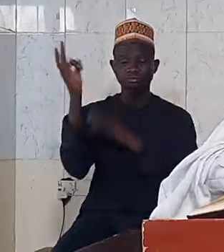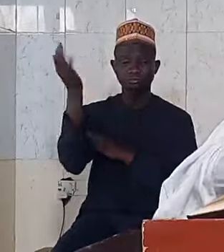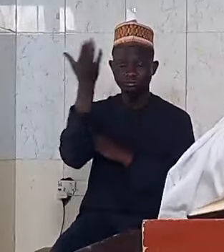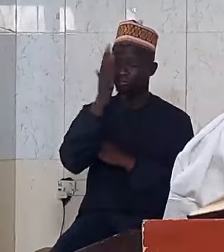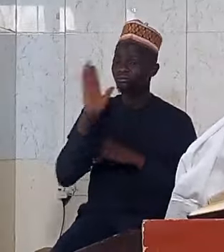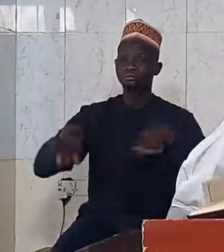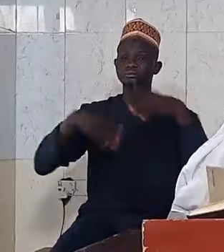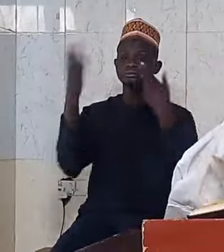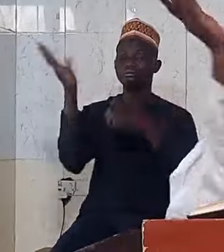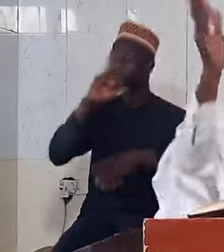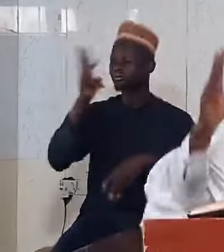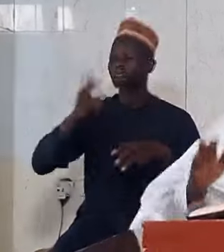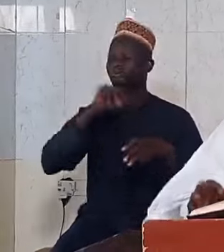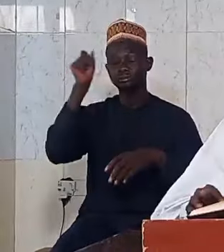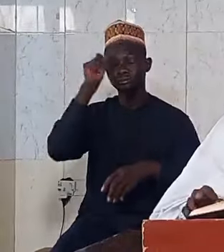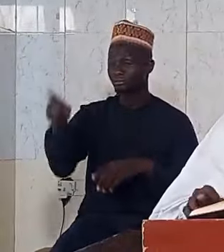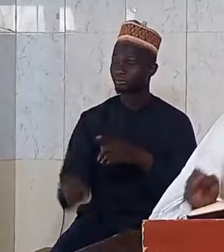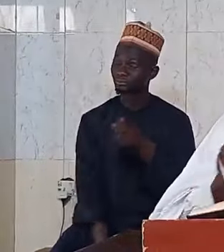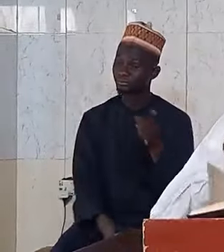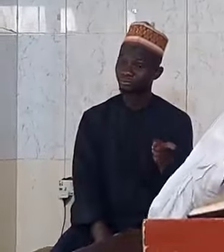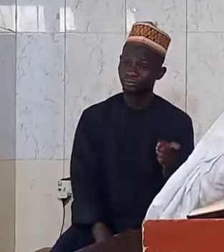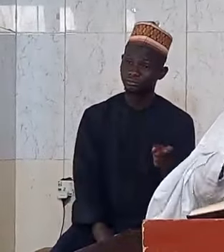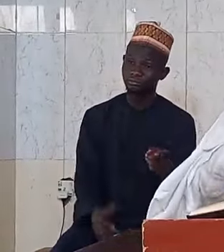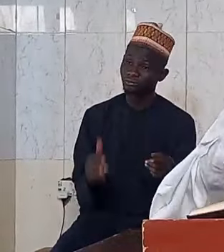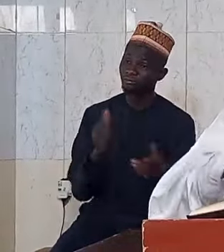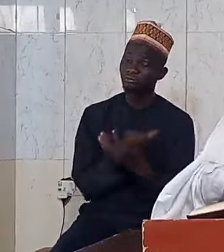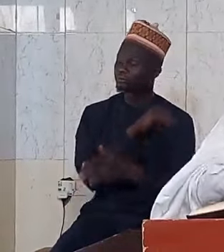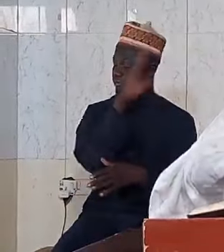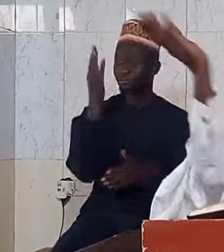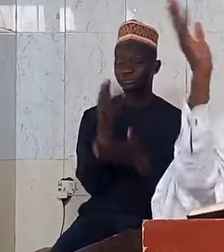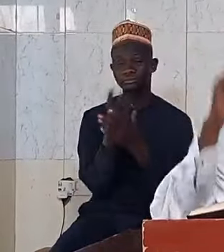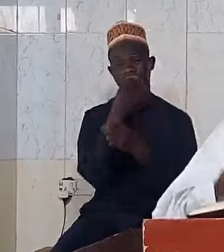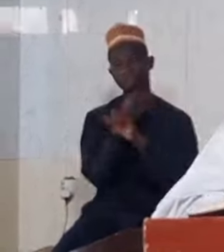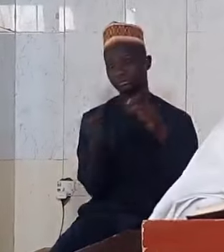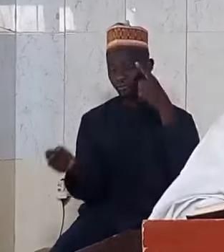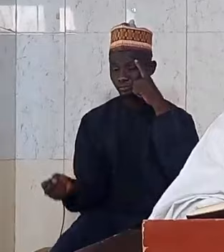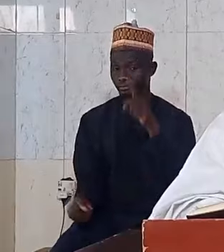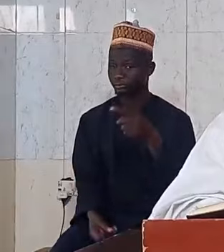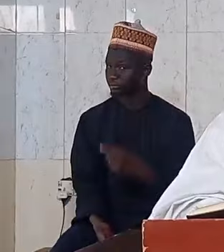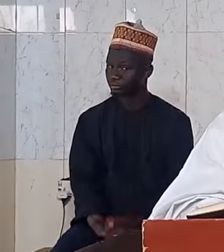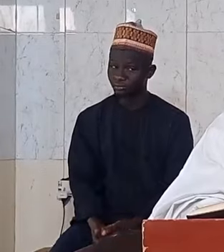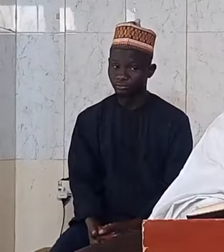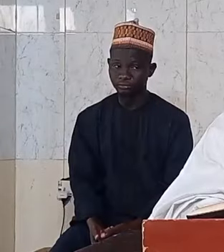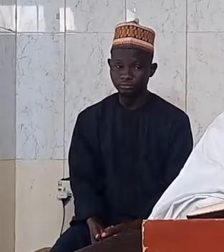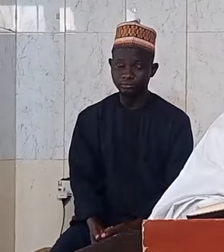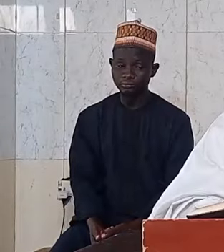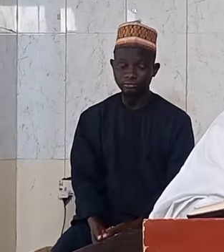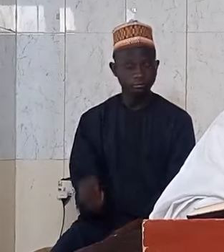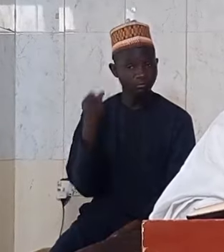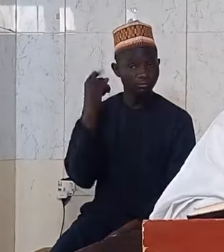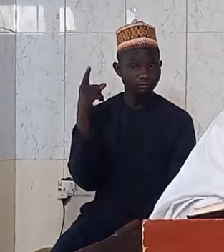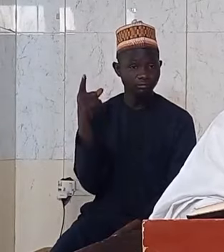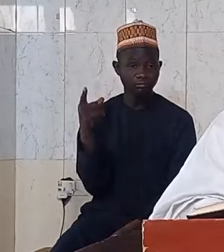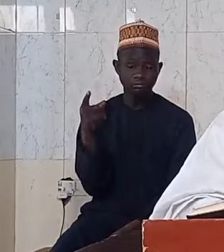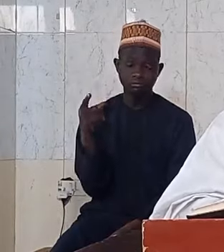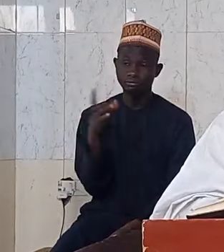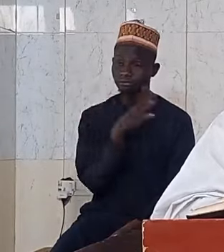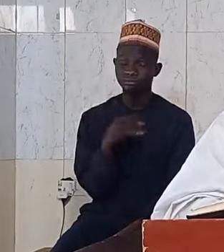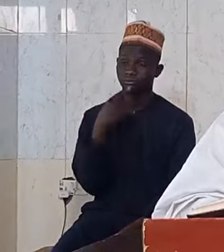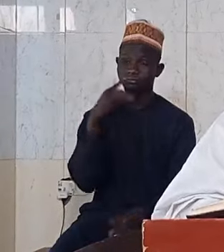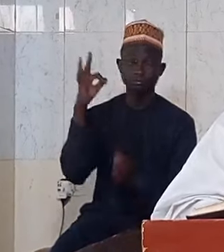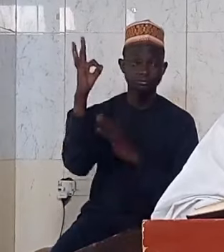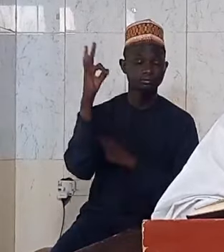fito maka ta inda baka tsammani wanda baka yi tsammanin zai cece ka ba sai ya cece ka an gane wannan abu kuma